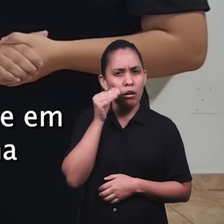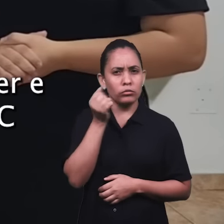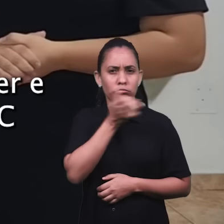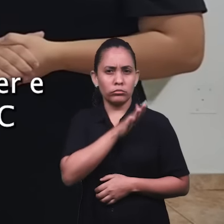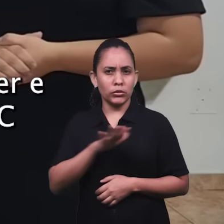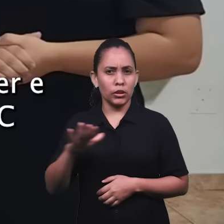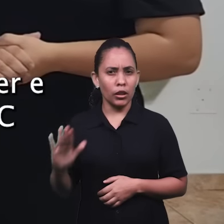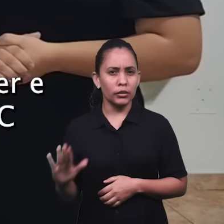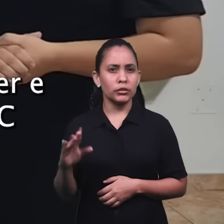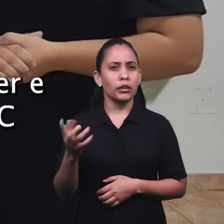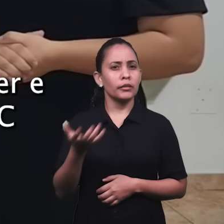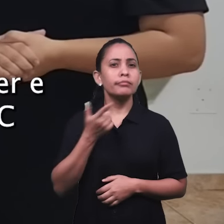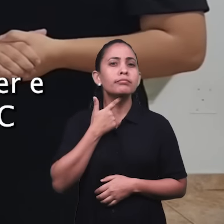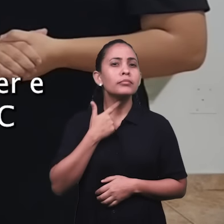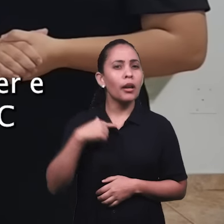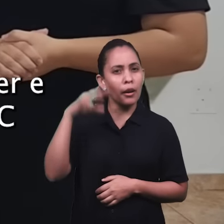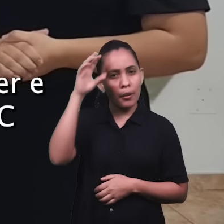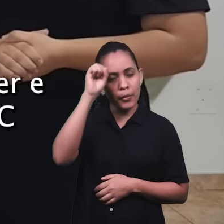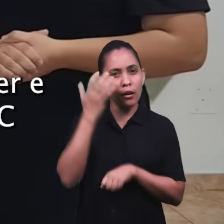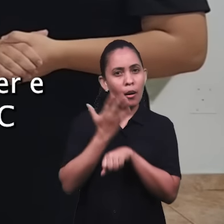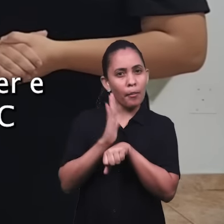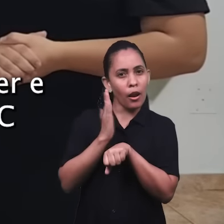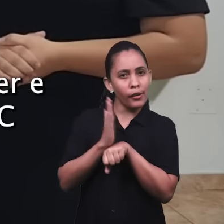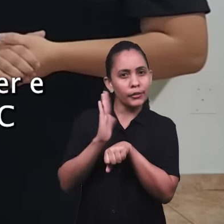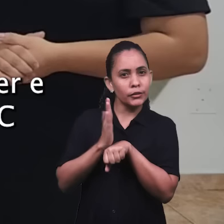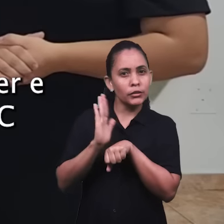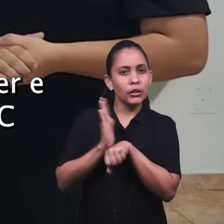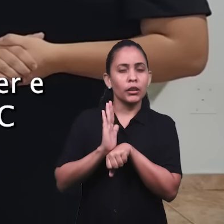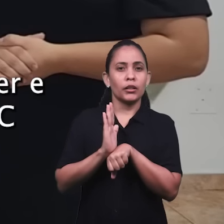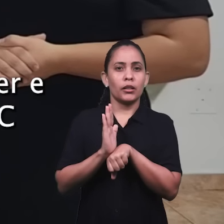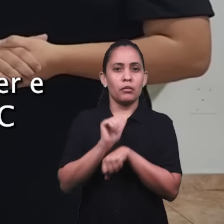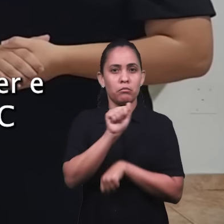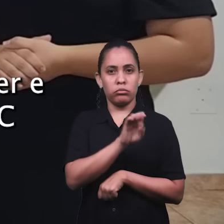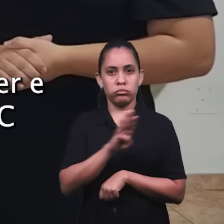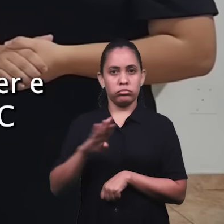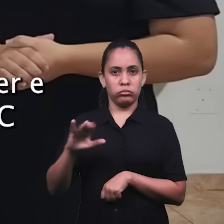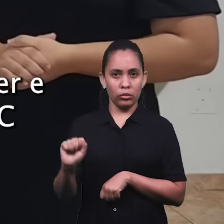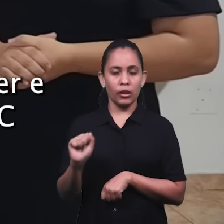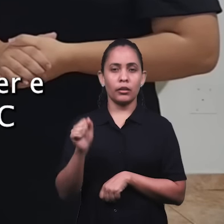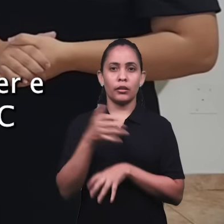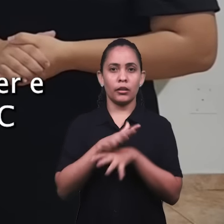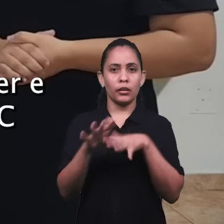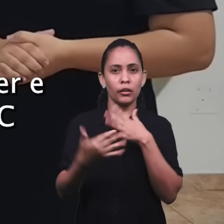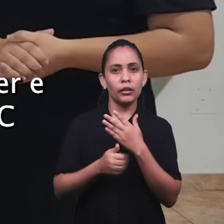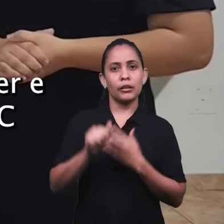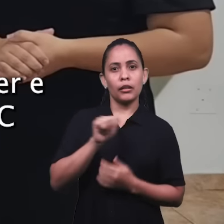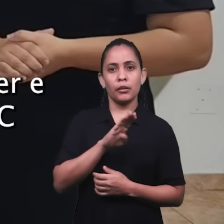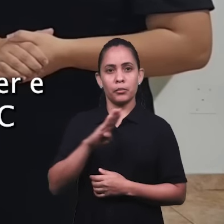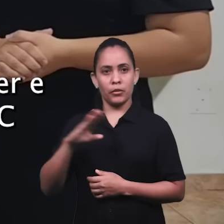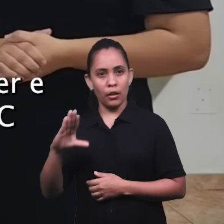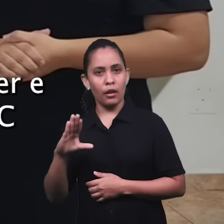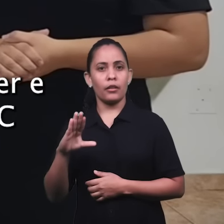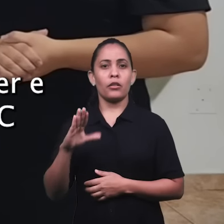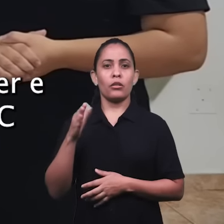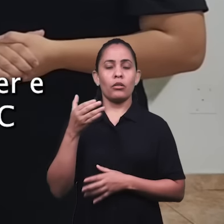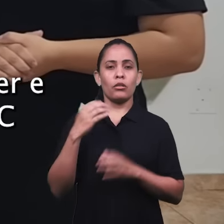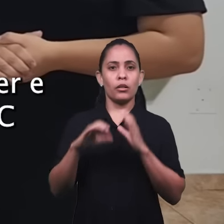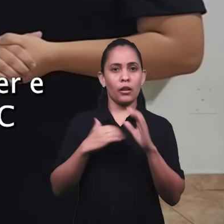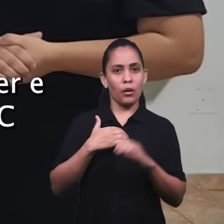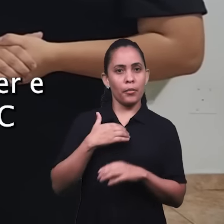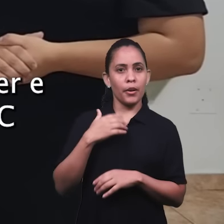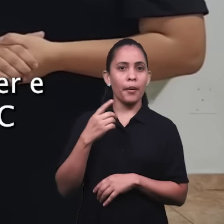abecedario. Yo, como curiosa, como niña, quise aprender el abecedario y empecé a aprender el abecedario